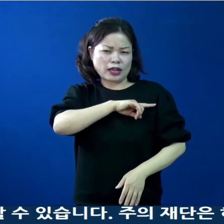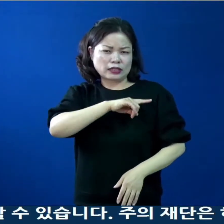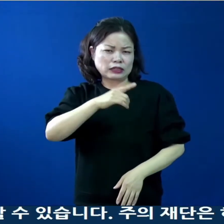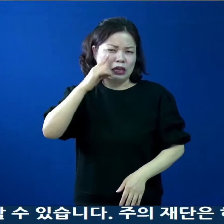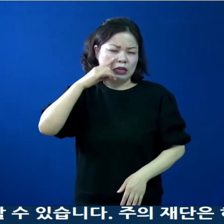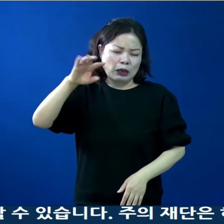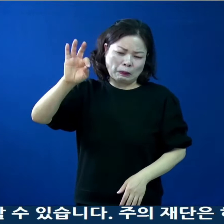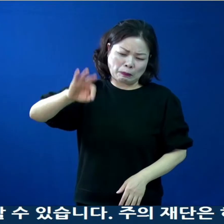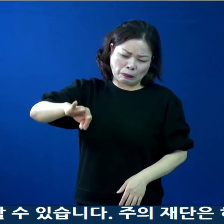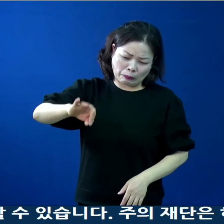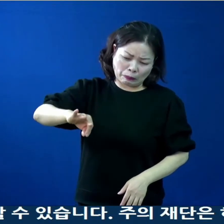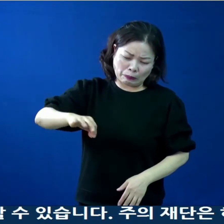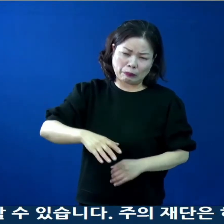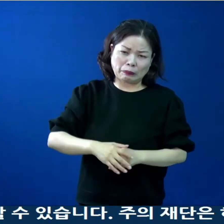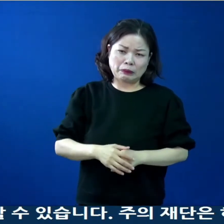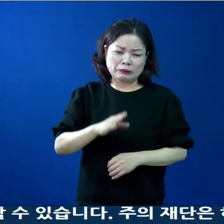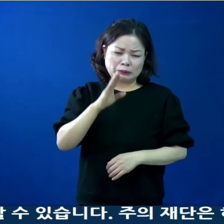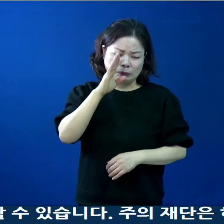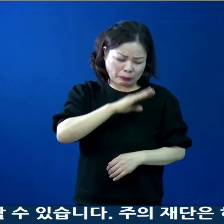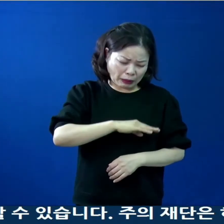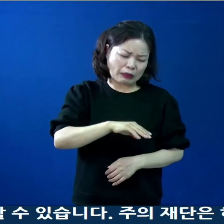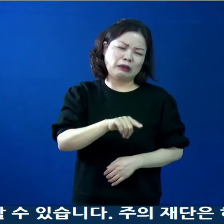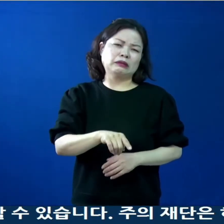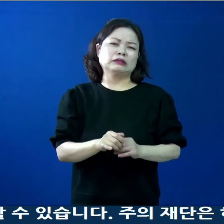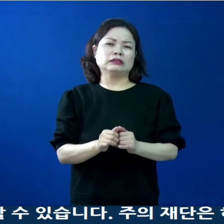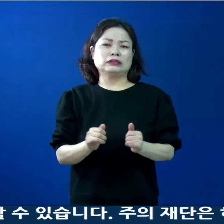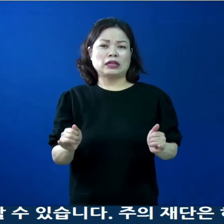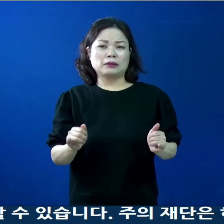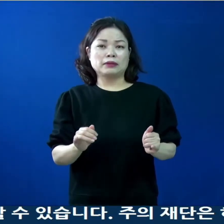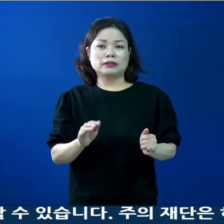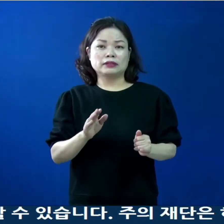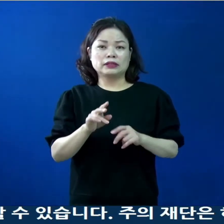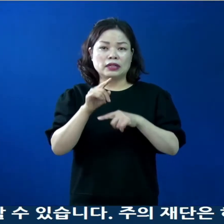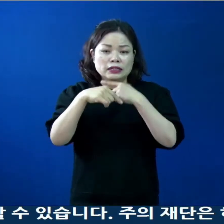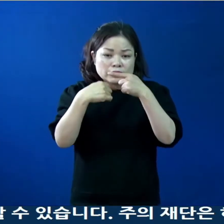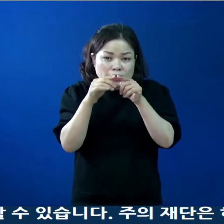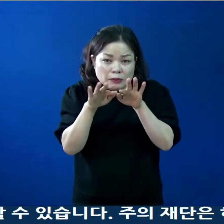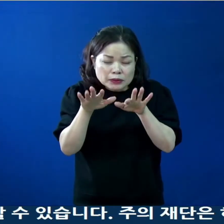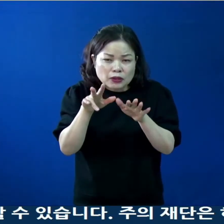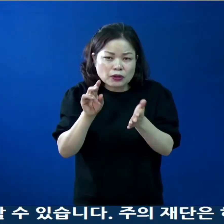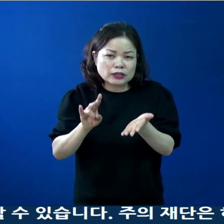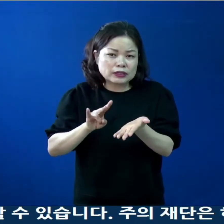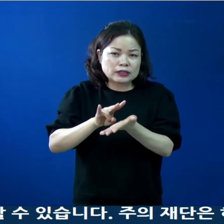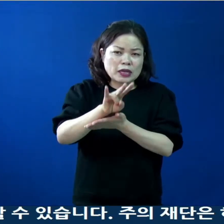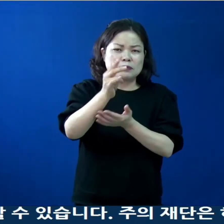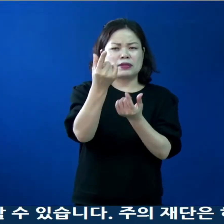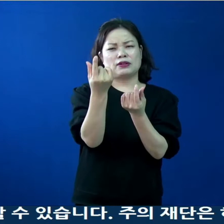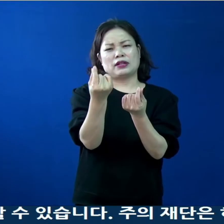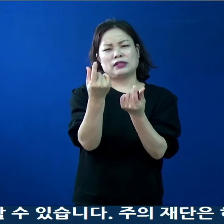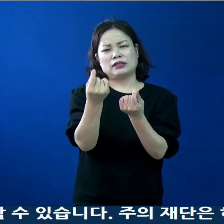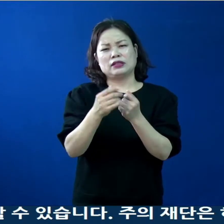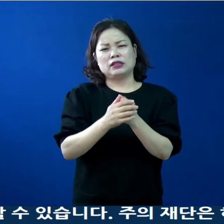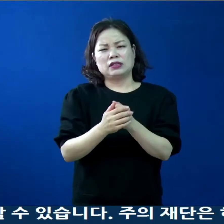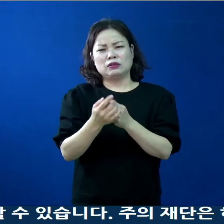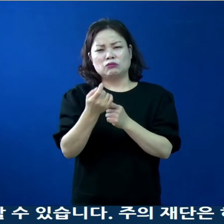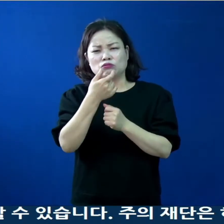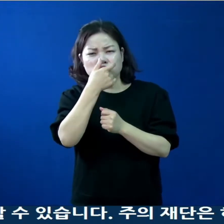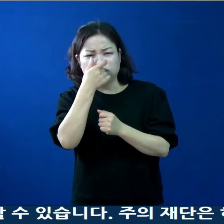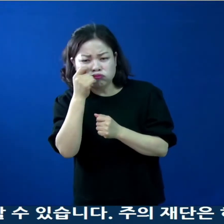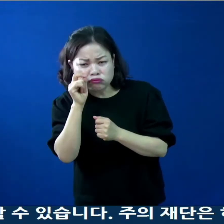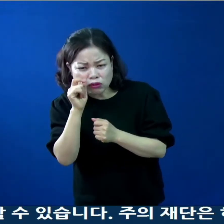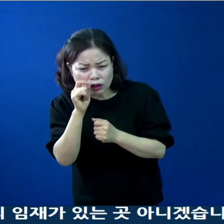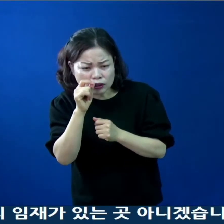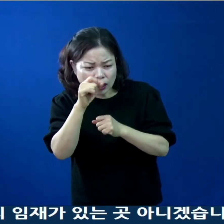미천하고 가장 보잘것없어 보이는 참새와 제비와 같은 미천한 미물들도